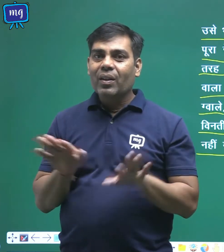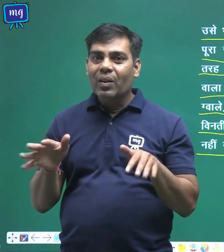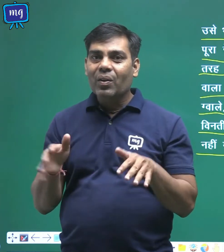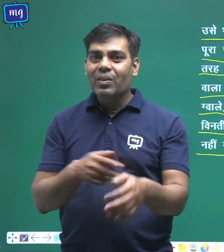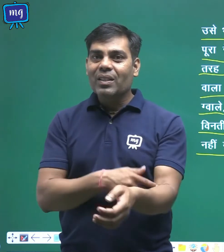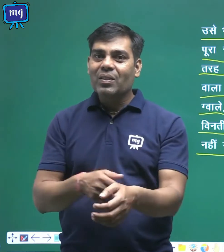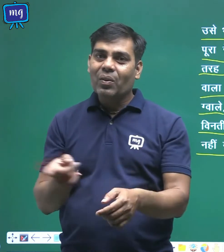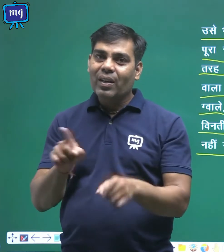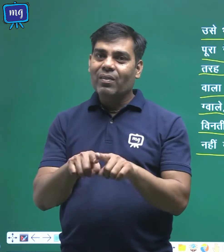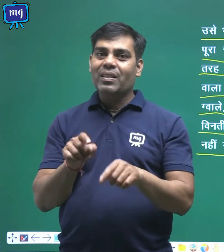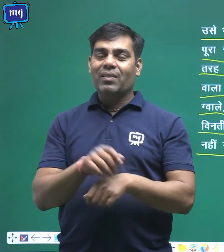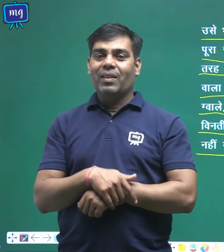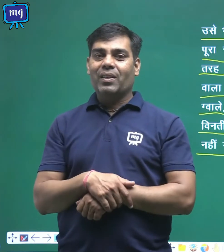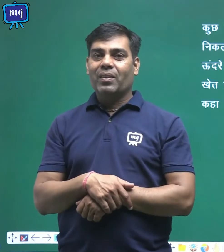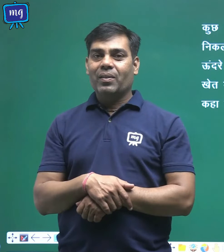की एवज में